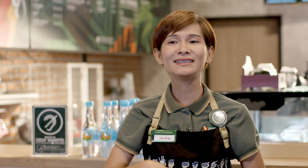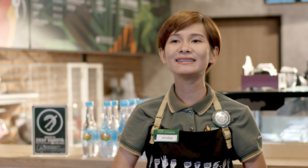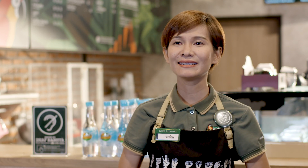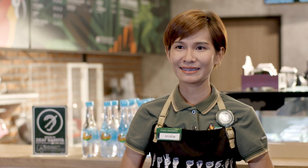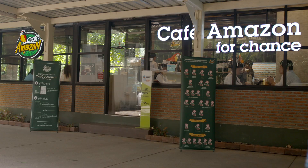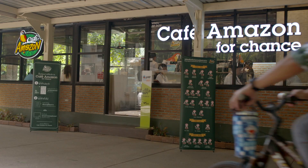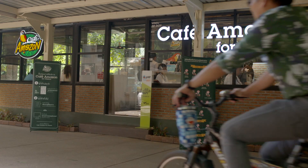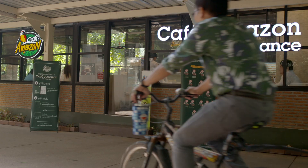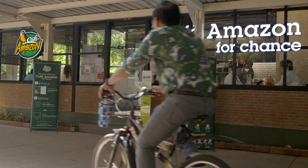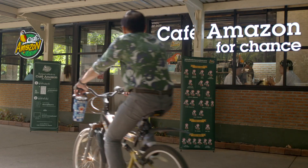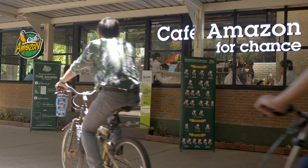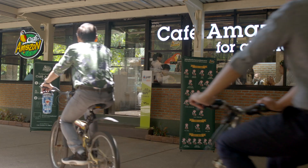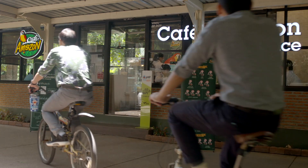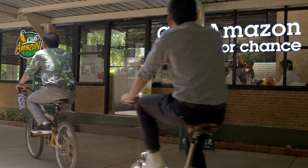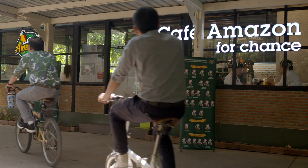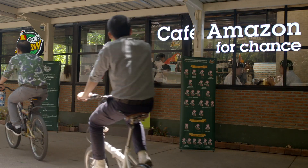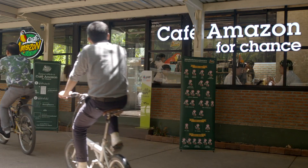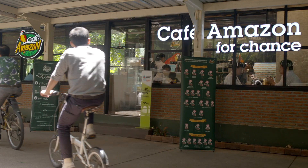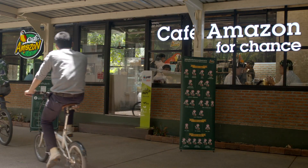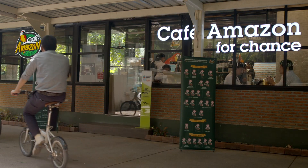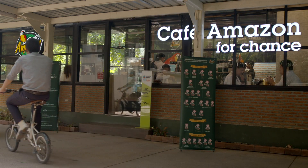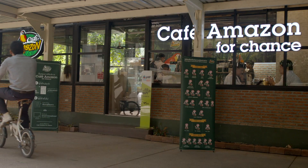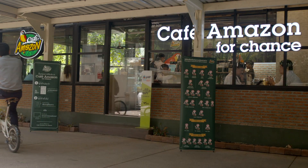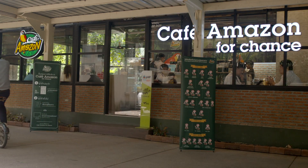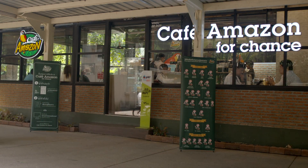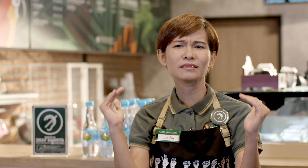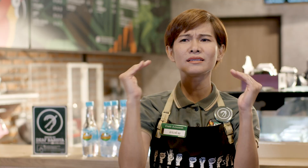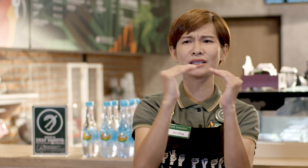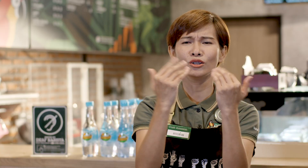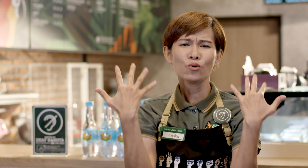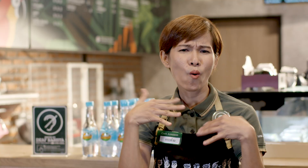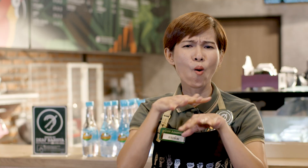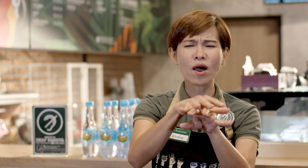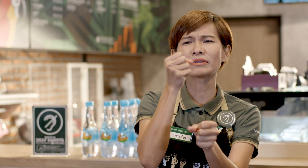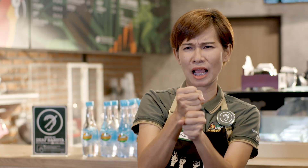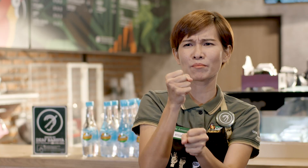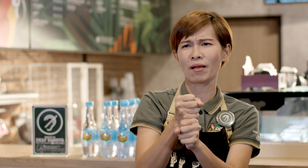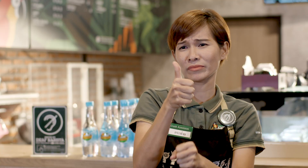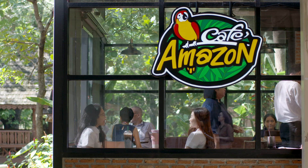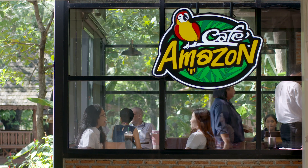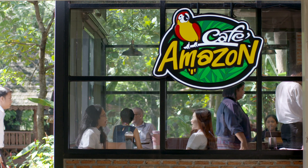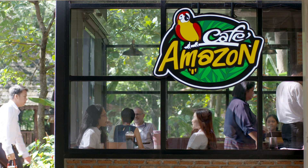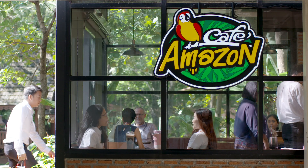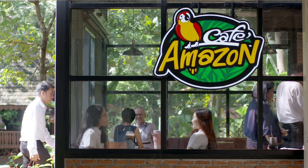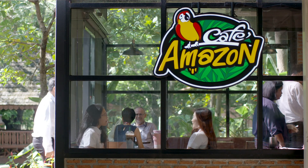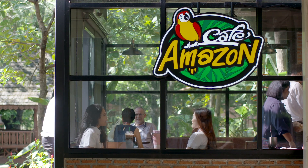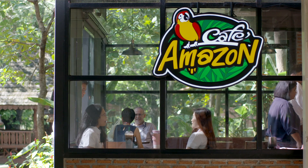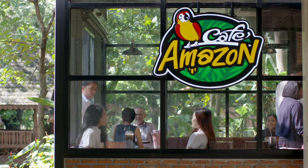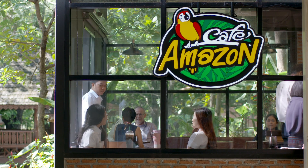าคนหูหนวกก็สามารถทำงานได้เท่าเทียมกับคนทั่วไปเลยสามารถอยู่ร่วมกันได้และเธออย